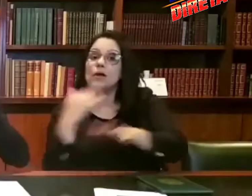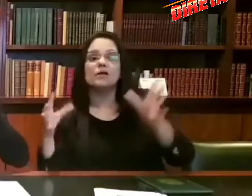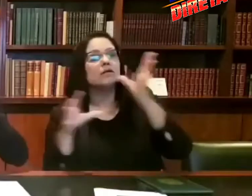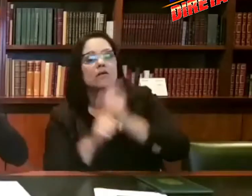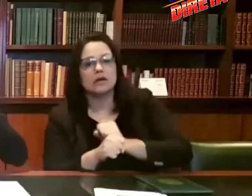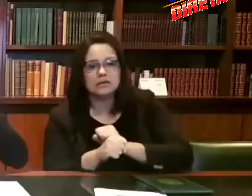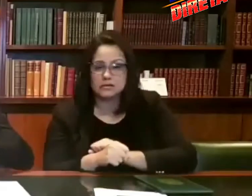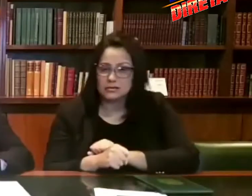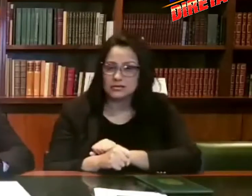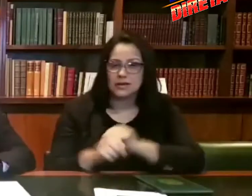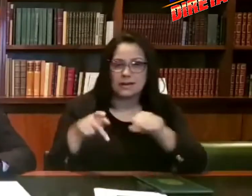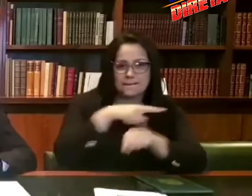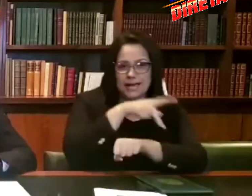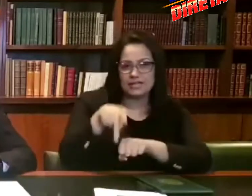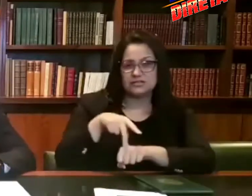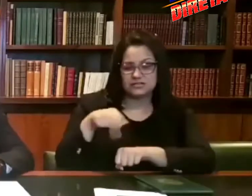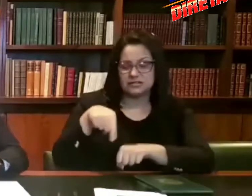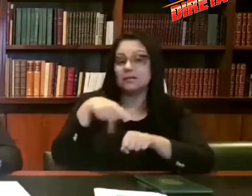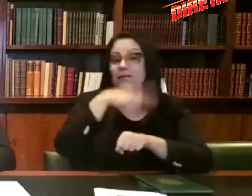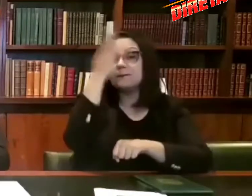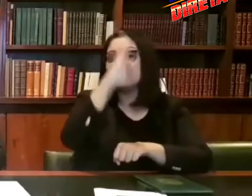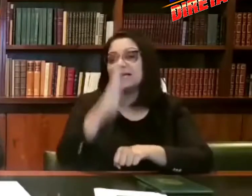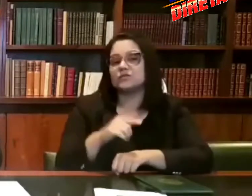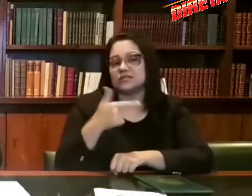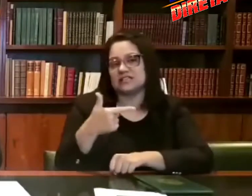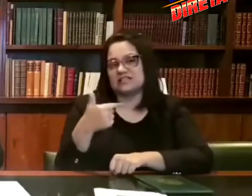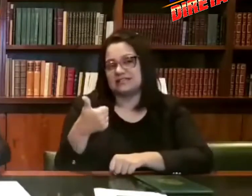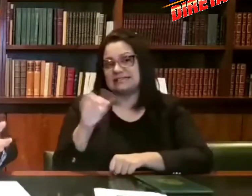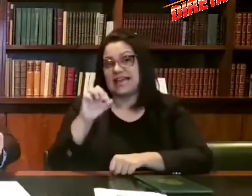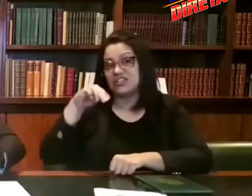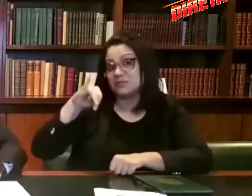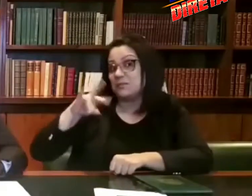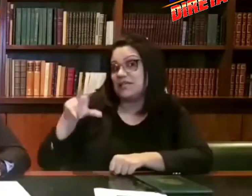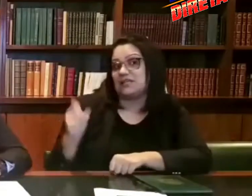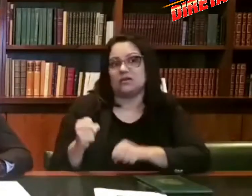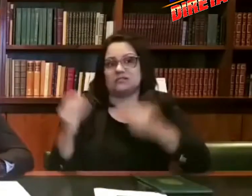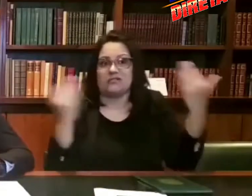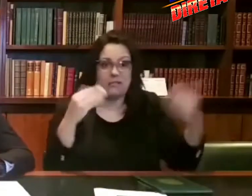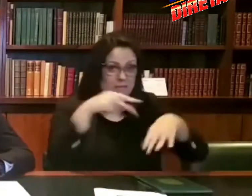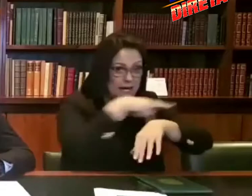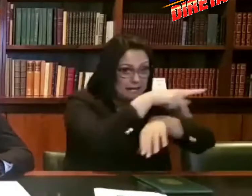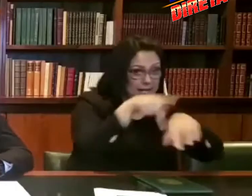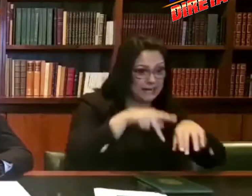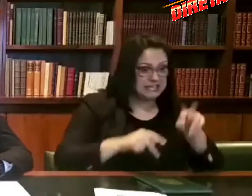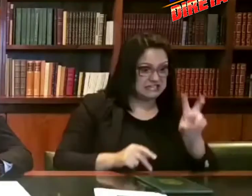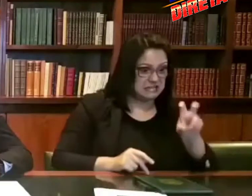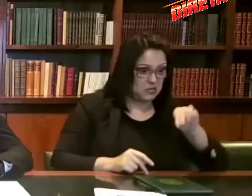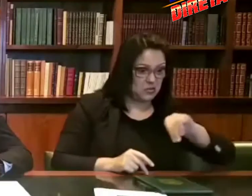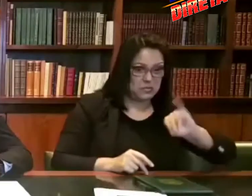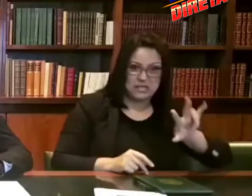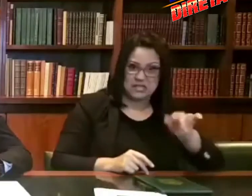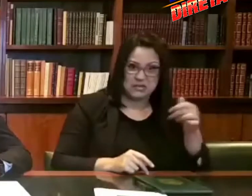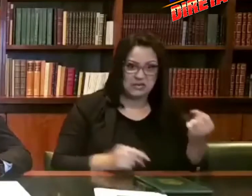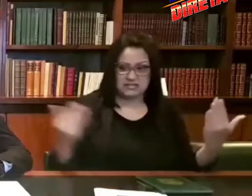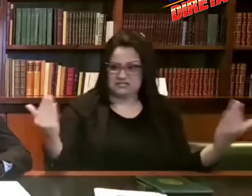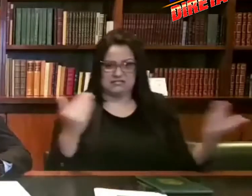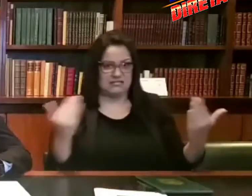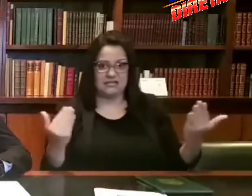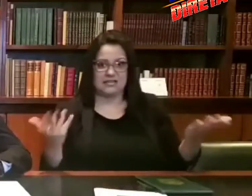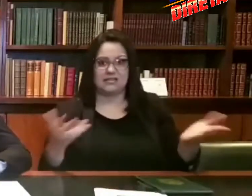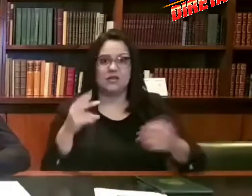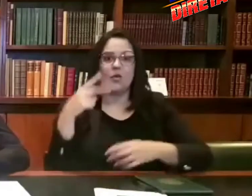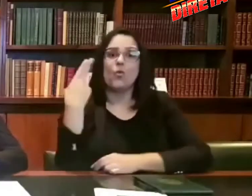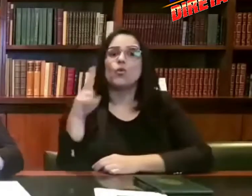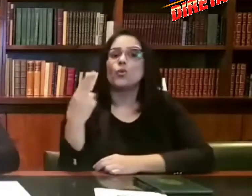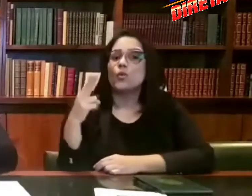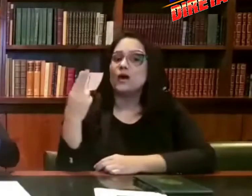mortes. Um país com 210 milhões de habitantes, você não pode comparar com outro país que tem 5 milhões de habitantes. Se não me engano, o Uruguai, 4 milhões, se não me